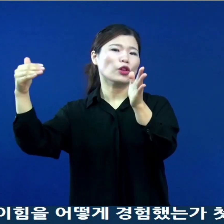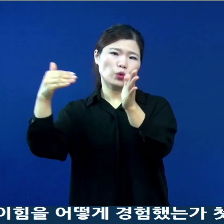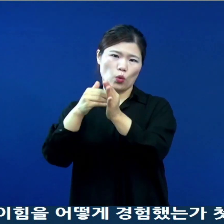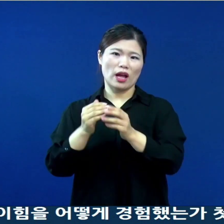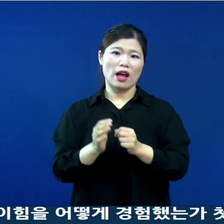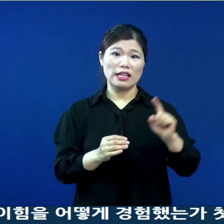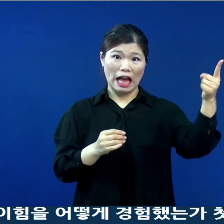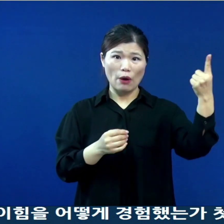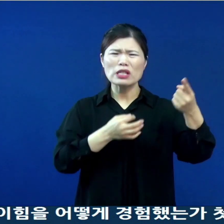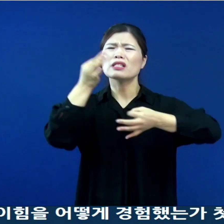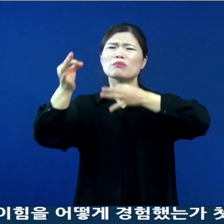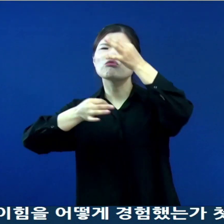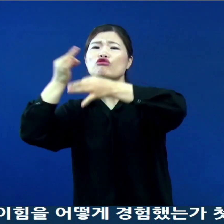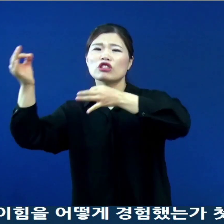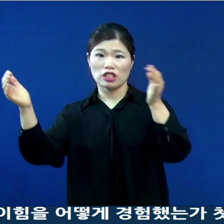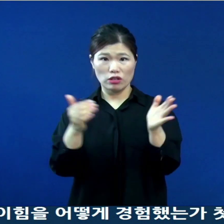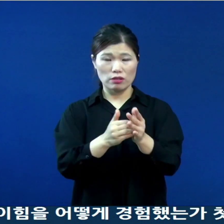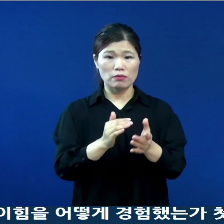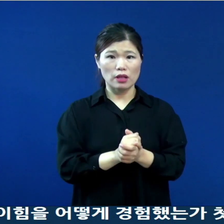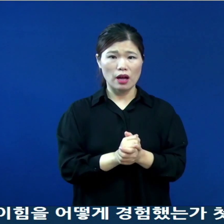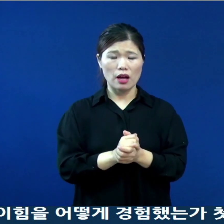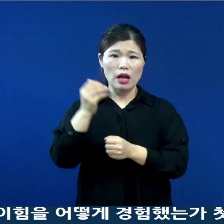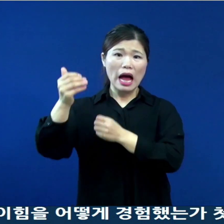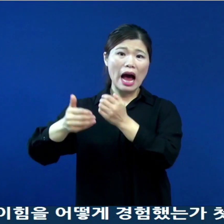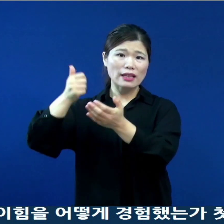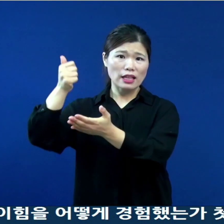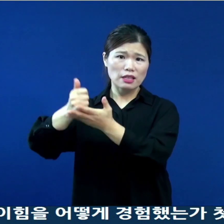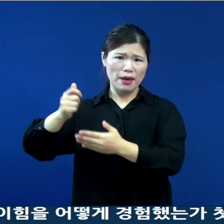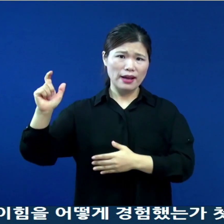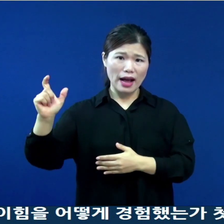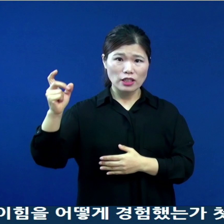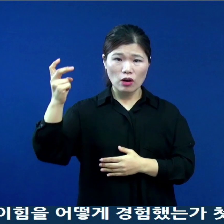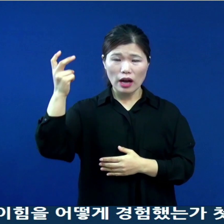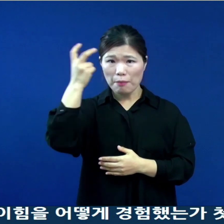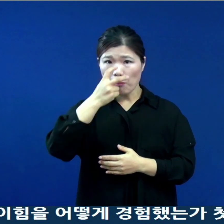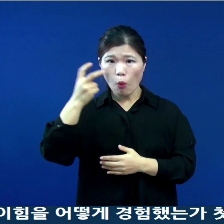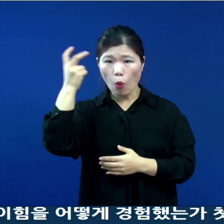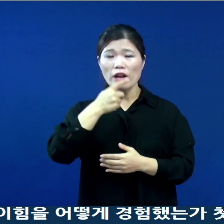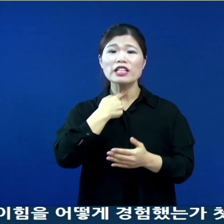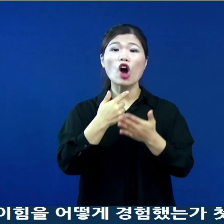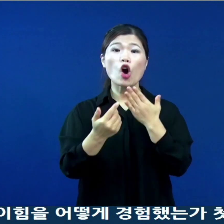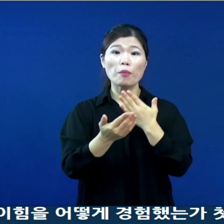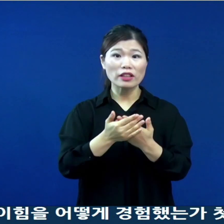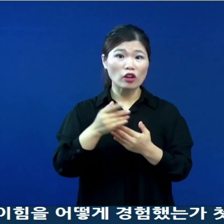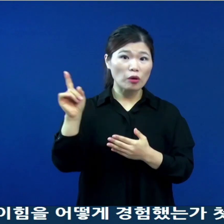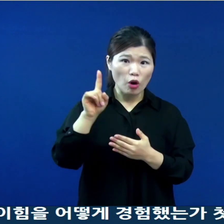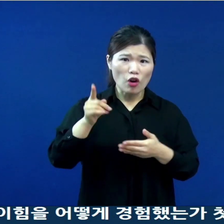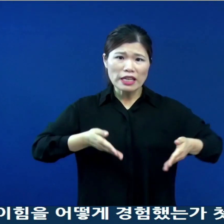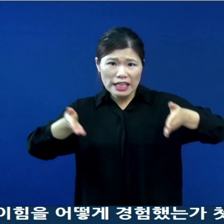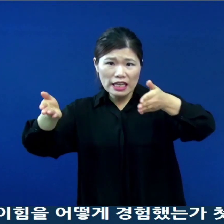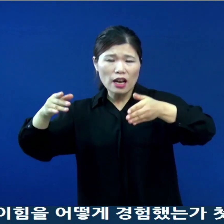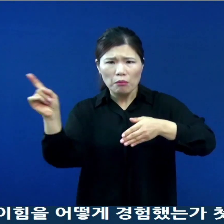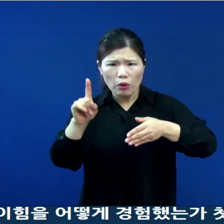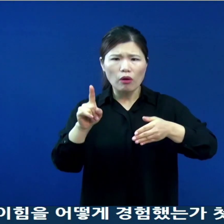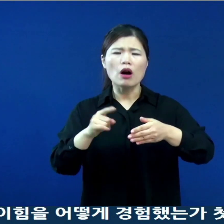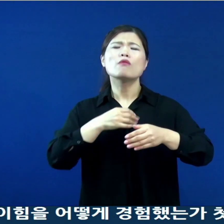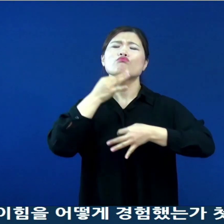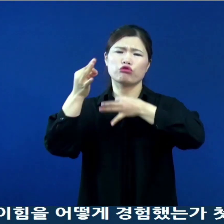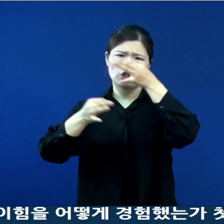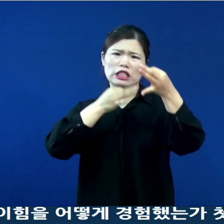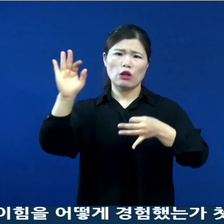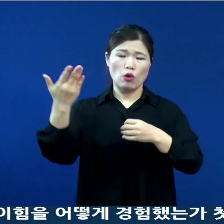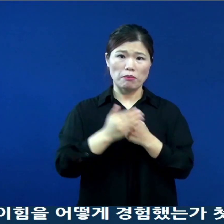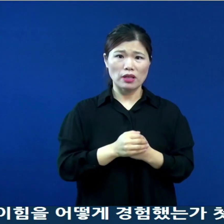부르짖었습니다. 하나님의 강력한 보호를 경험하는 진입로가 부르짖는 겁니다.